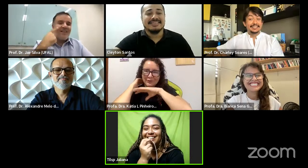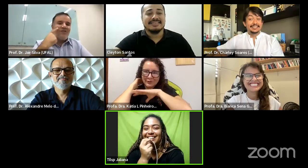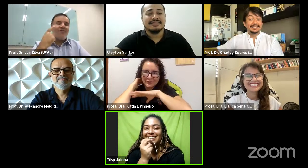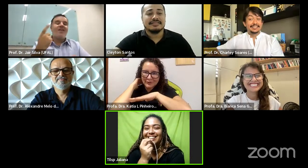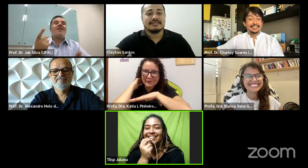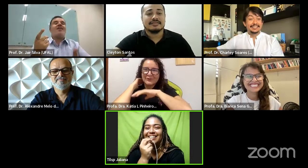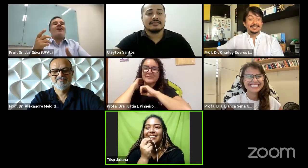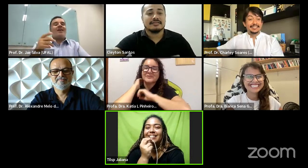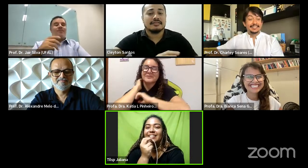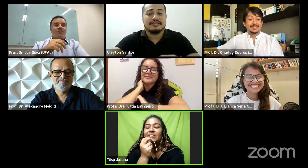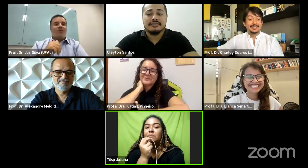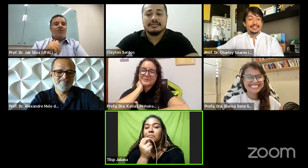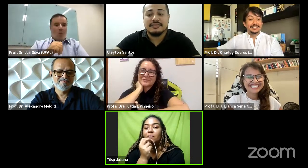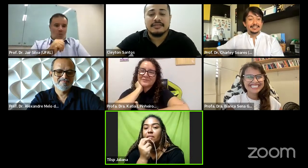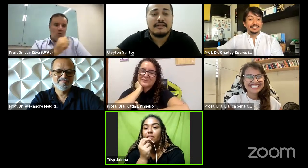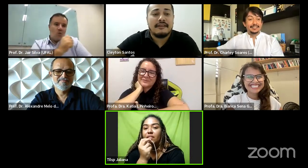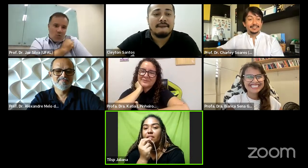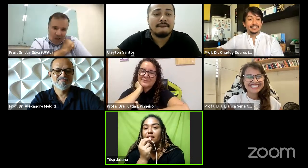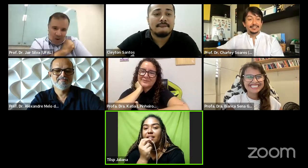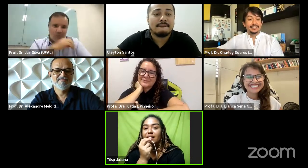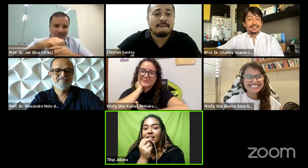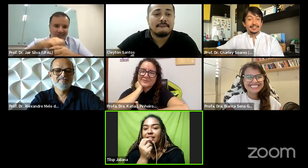Voltar.